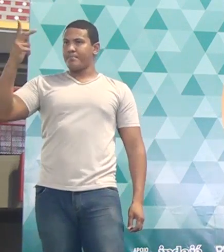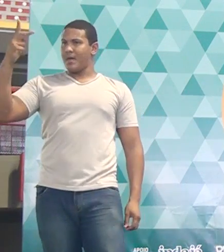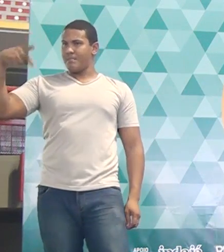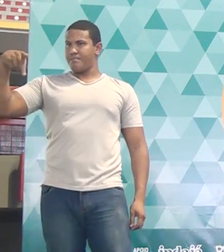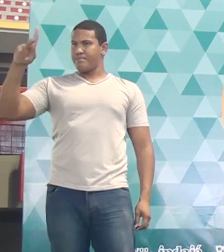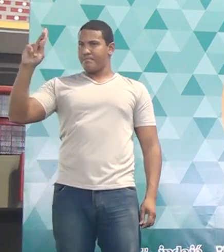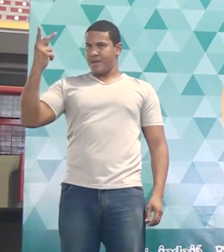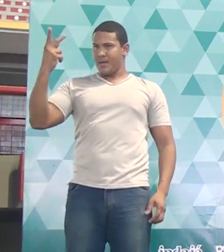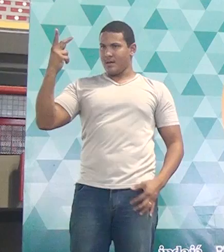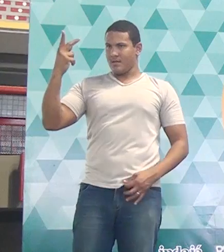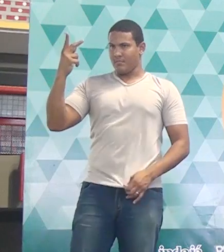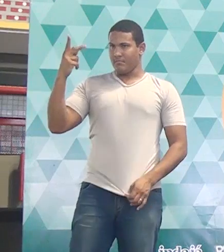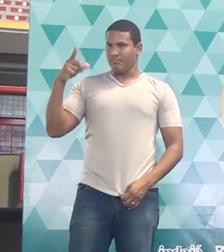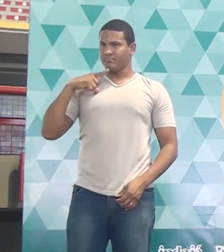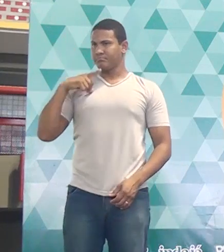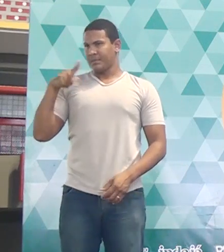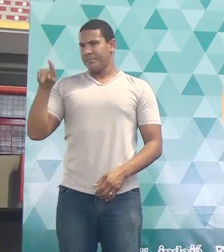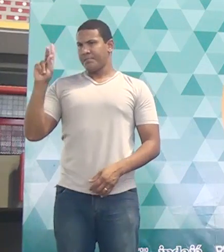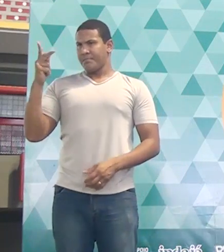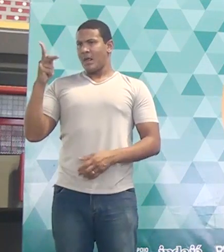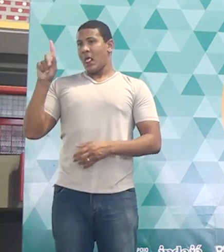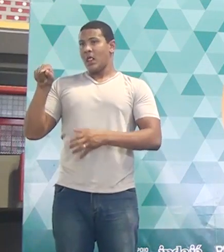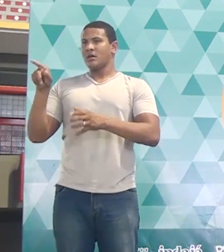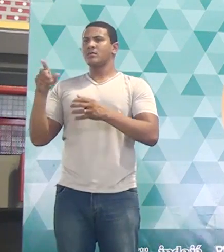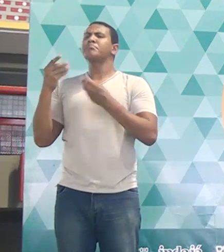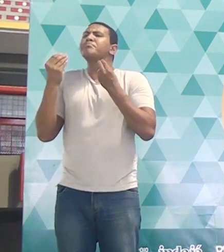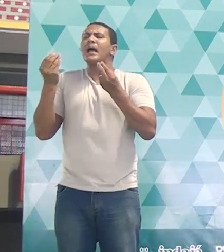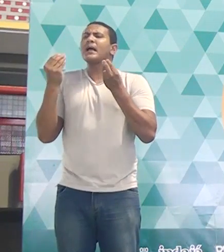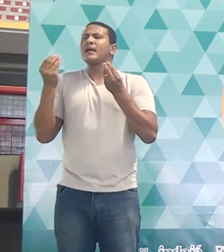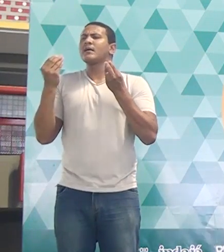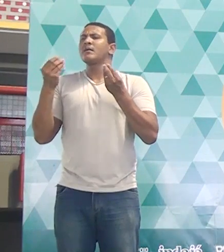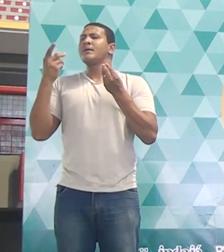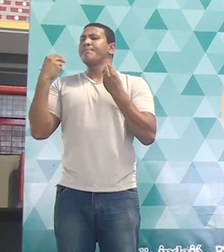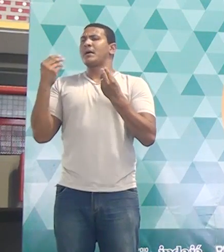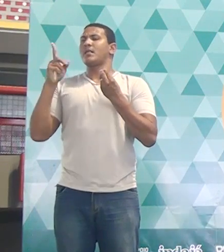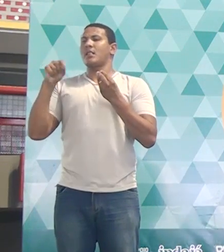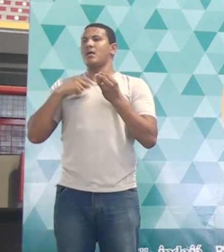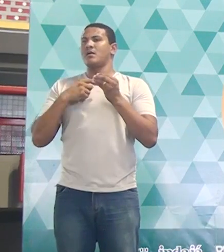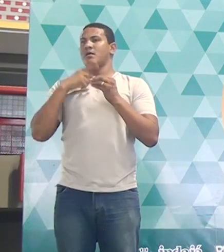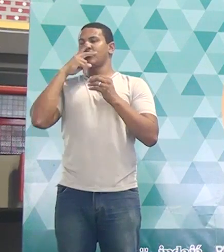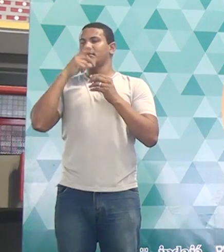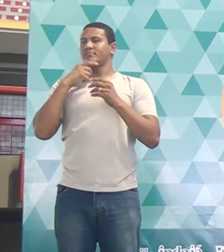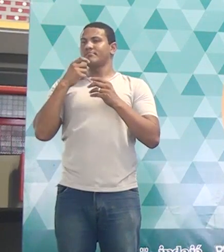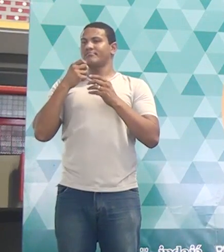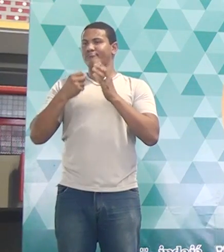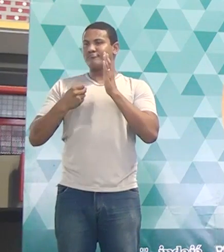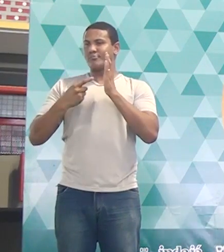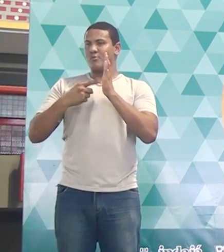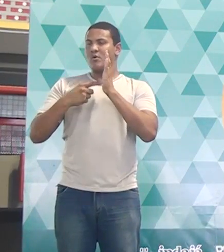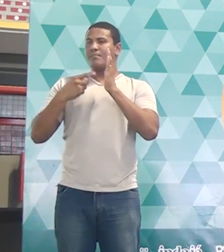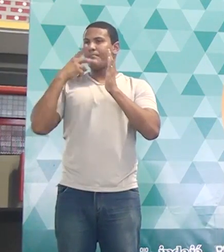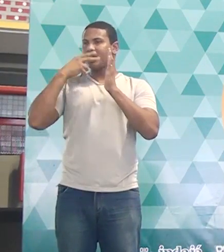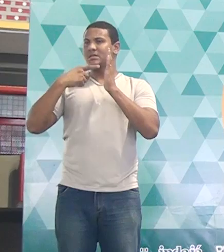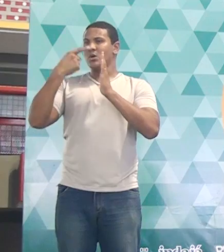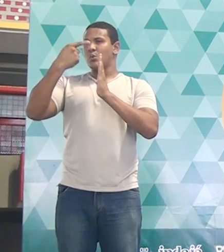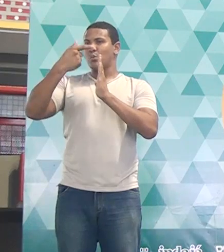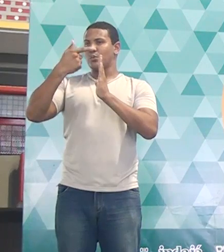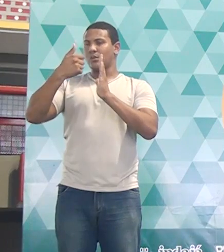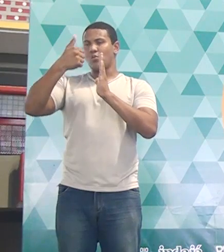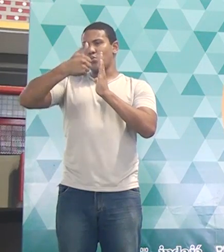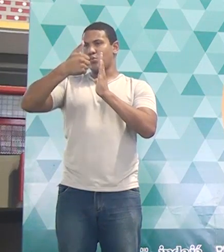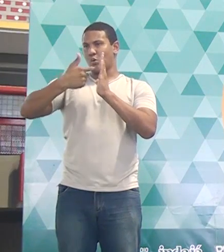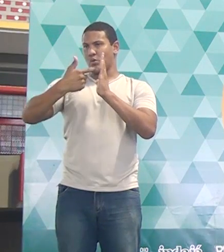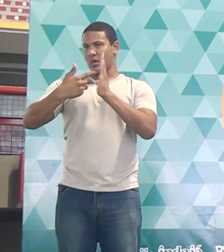se o material é ácido ou básico. O pH é uma escala numérica que vai de 0 a 14. 7 significa